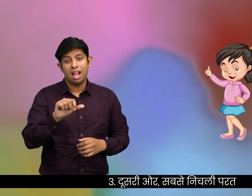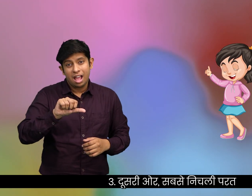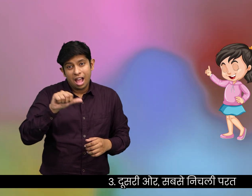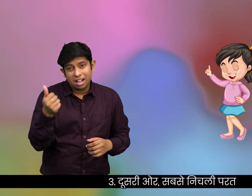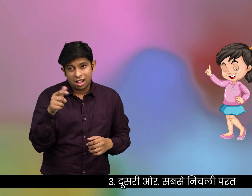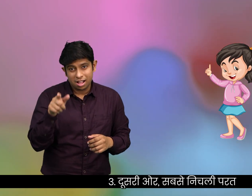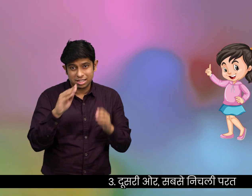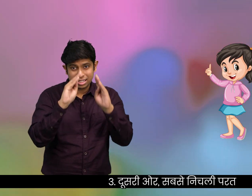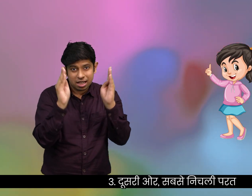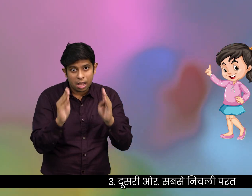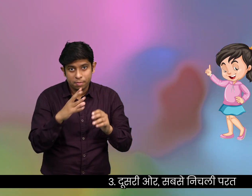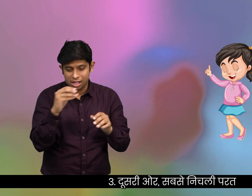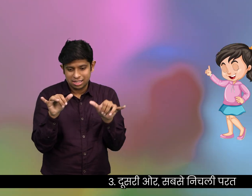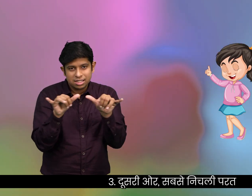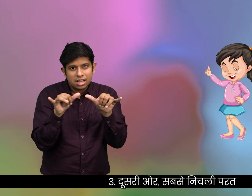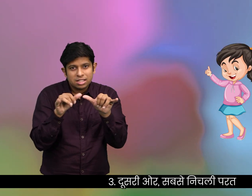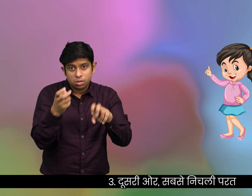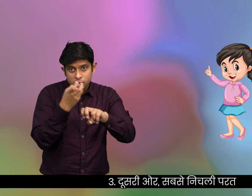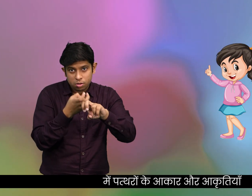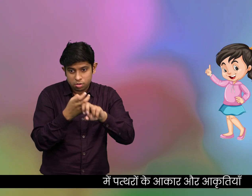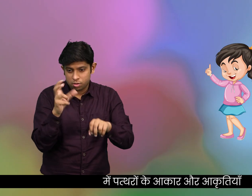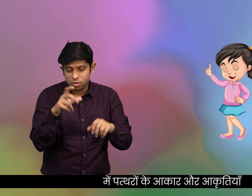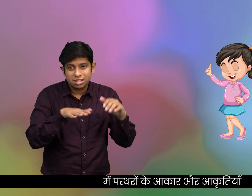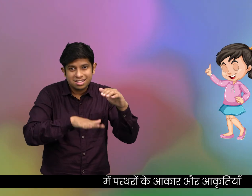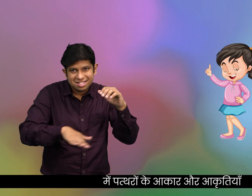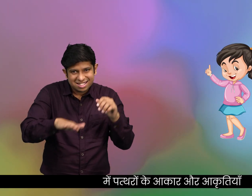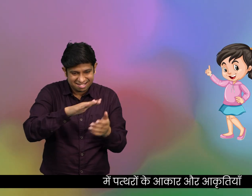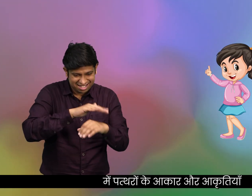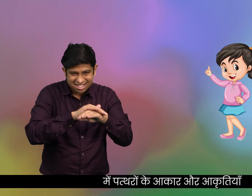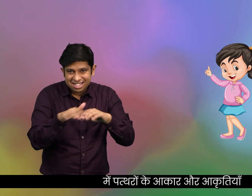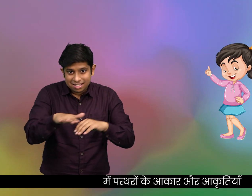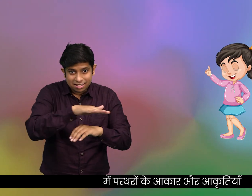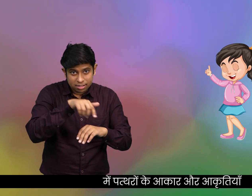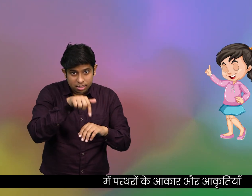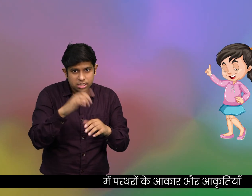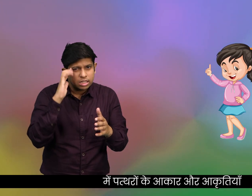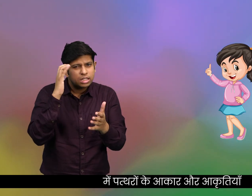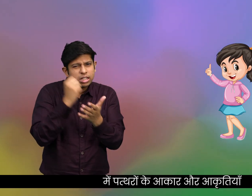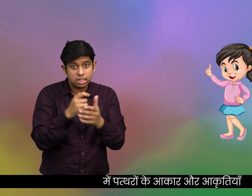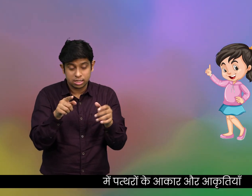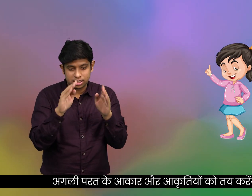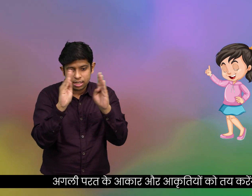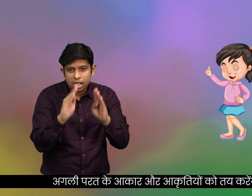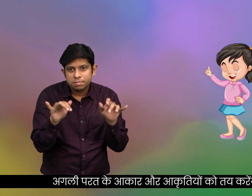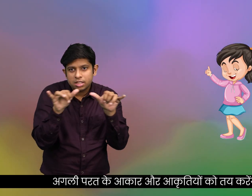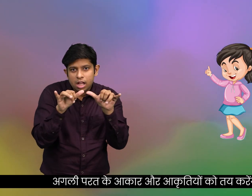तीसरा, दूसरी ओर सबसे निचली परत में पत्थरों के आकार और आकृतियां अगली परत के आकार